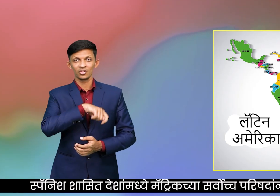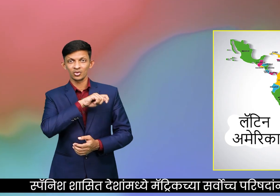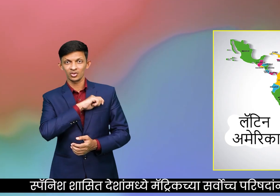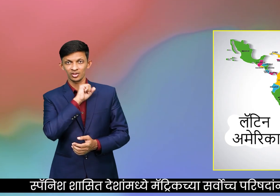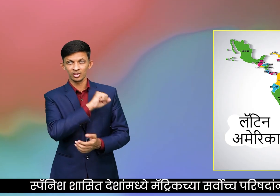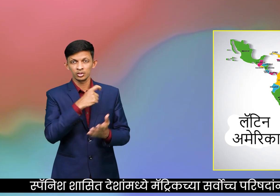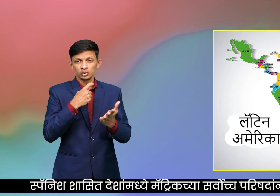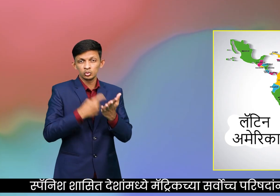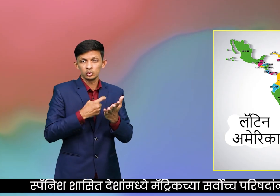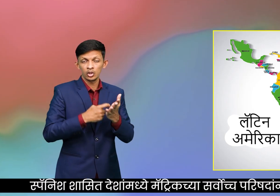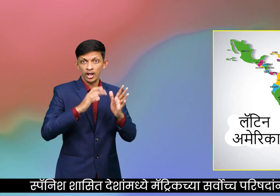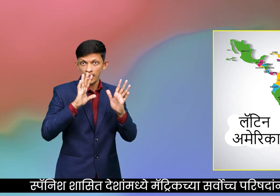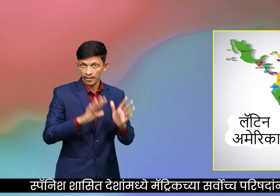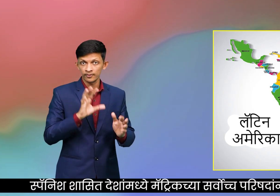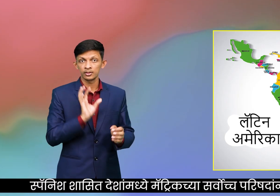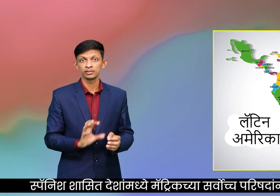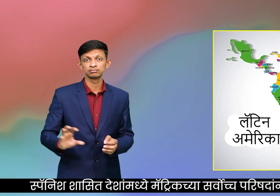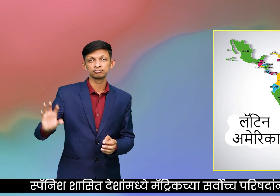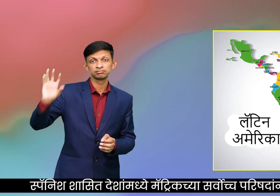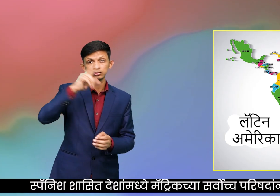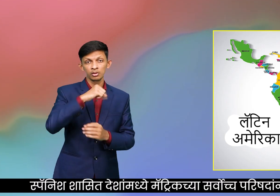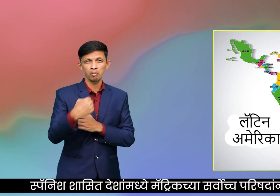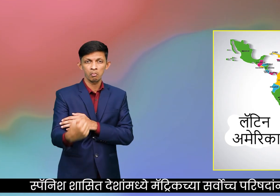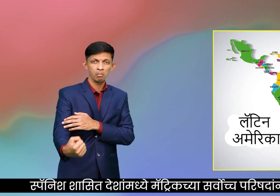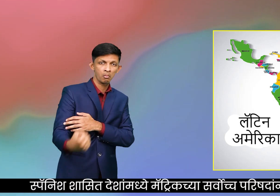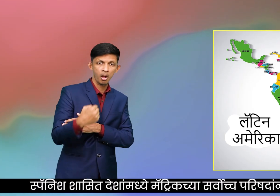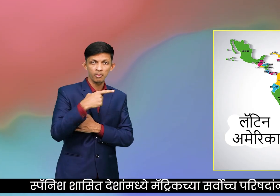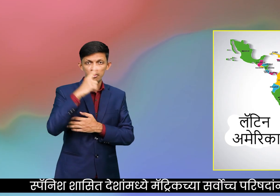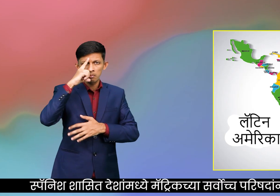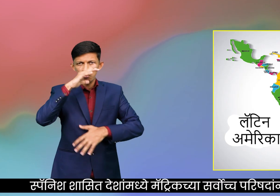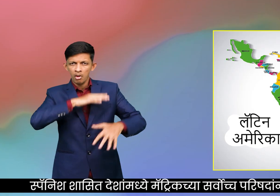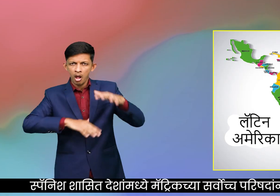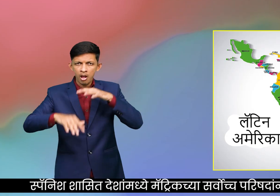स्पॅनिश शासित देशांमध्ये ब्रिक्सच्या सर्वोच्च परिषदांना सर्व अधिकार होते.